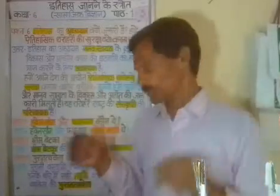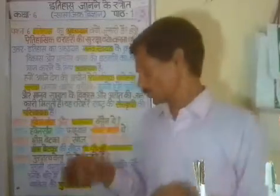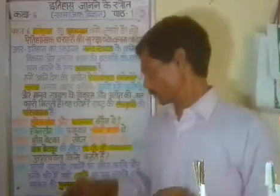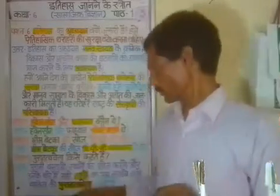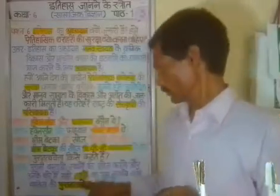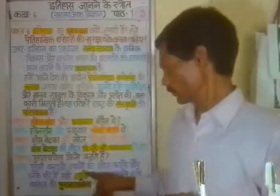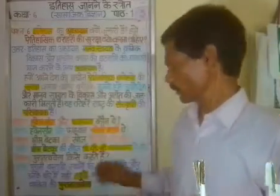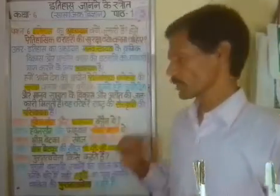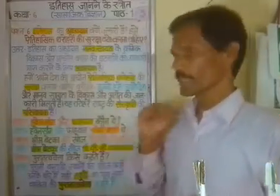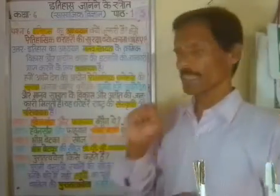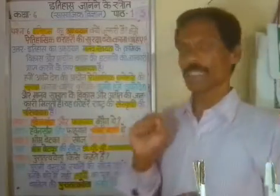स्थानों की